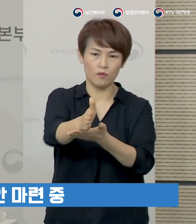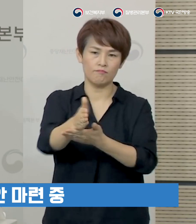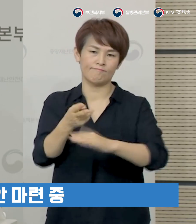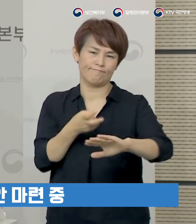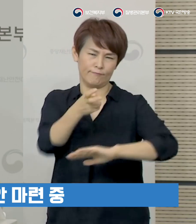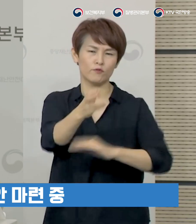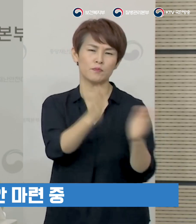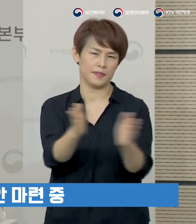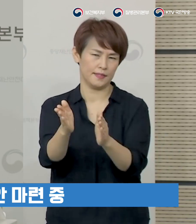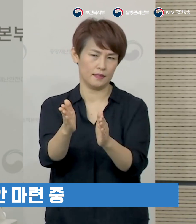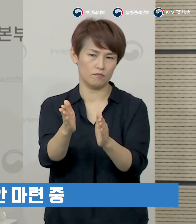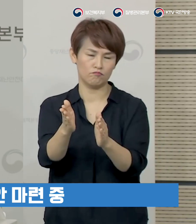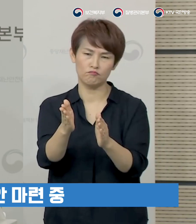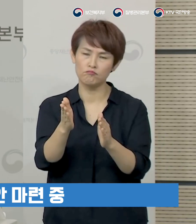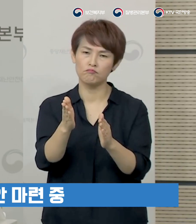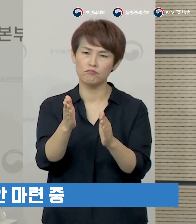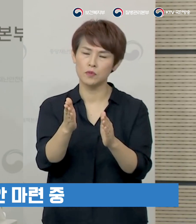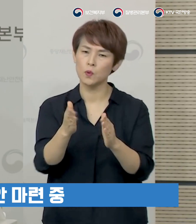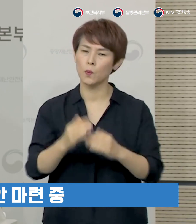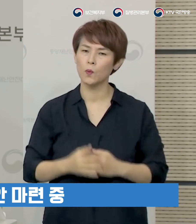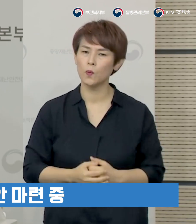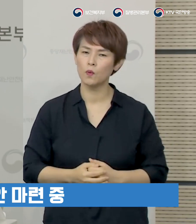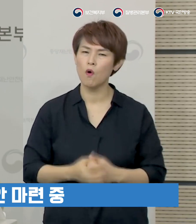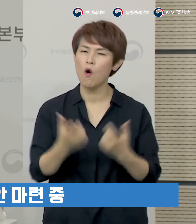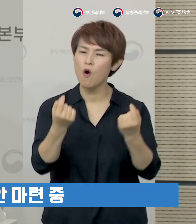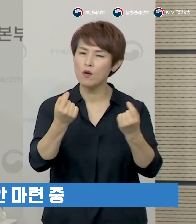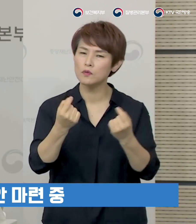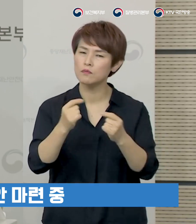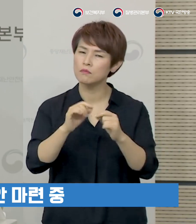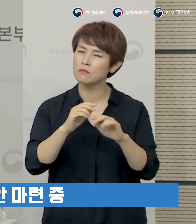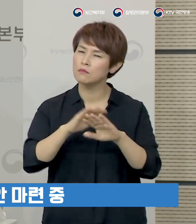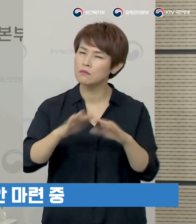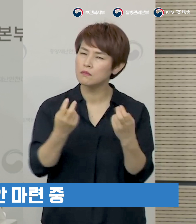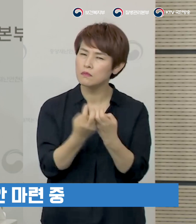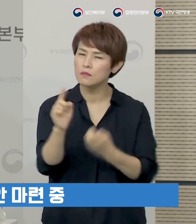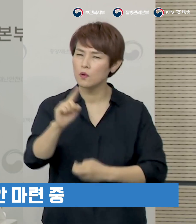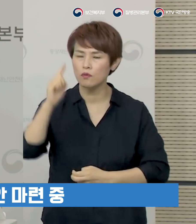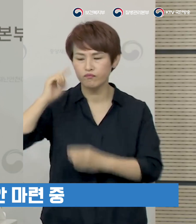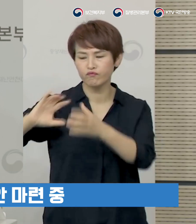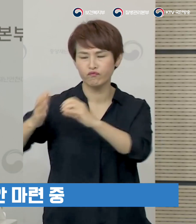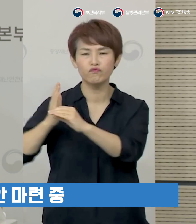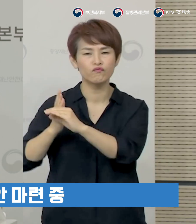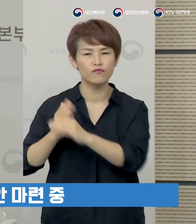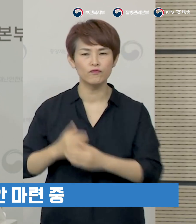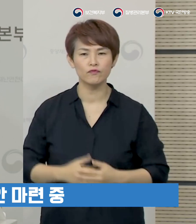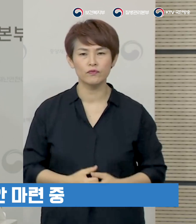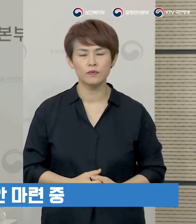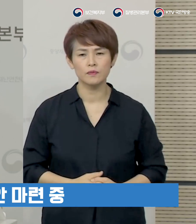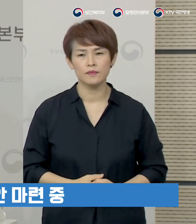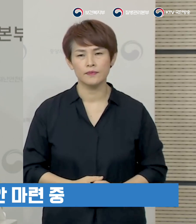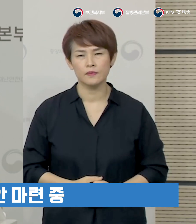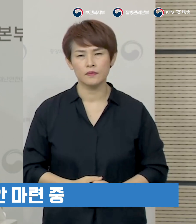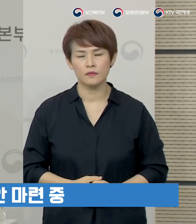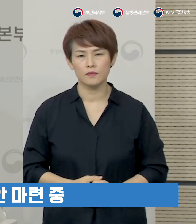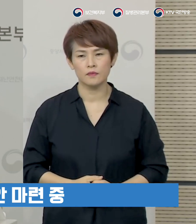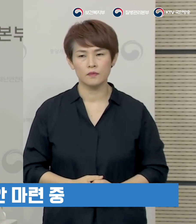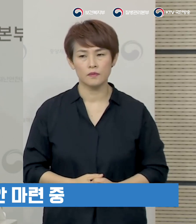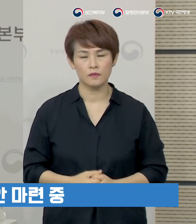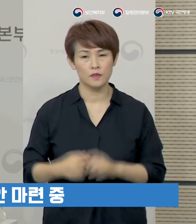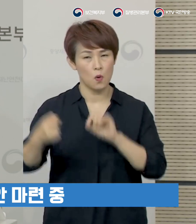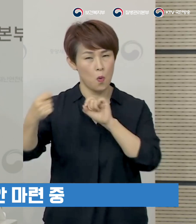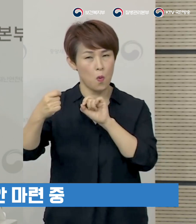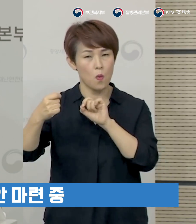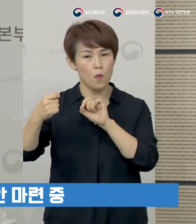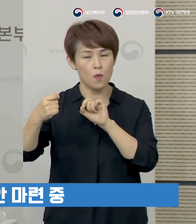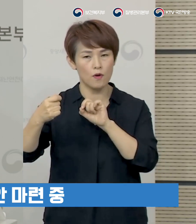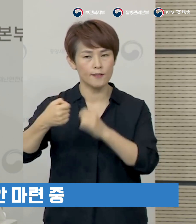어떤 현실적으로 이제 적용할 수 있는 그런 대안들에 대해서 지금 이제 실무적으로 정리를 하고 있고, 조만간에 이런 부분이